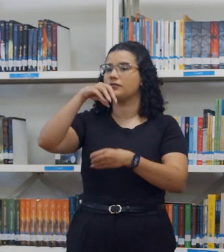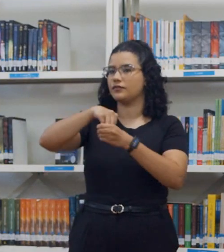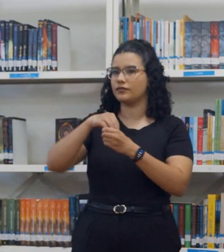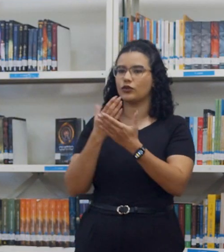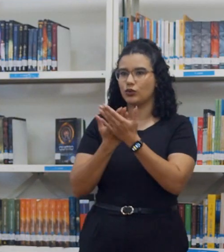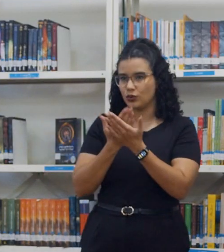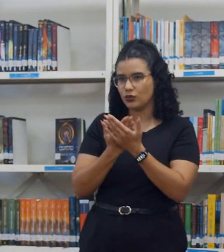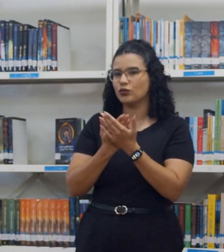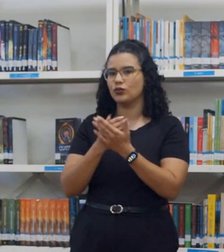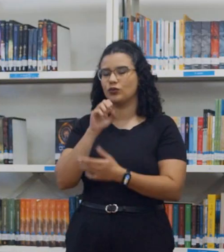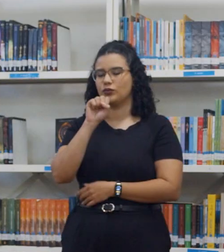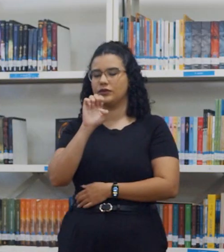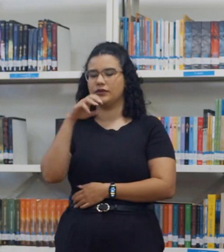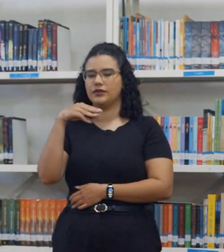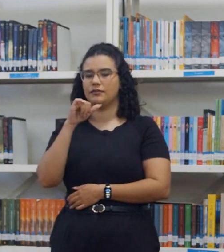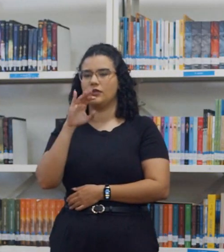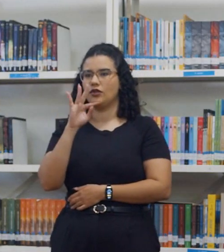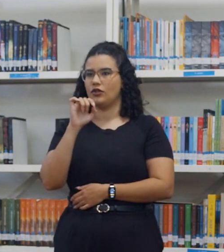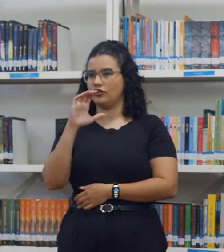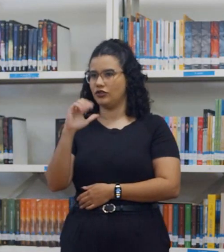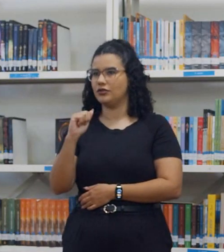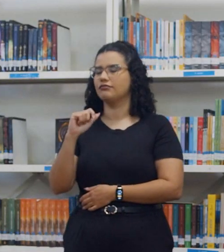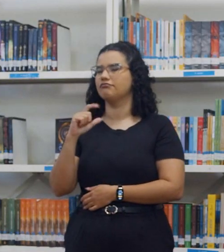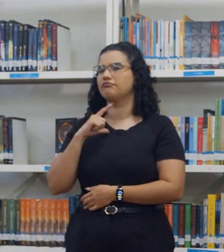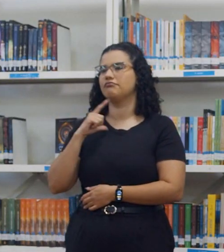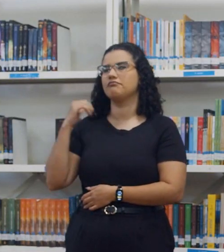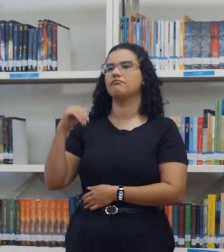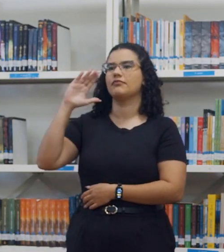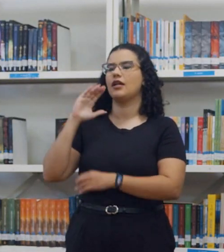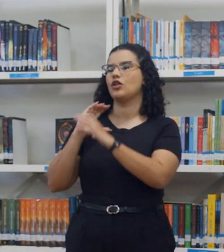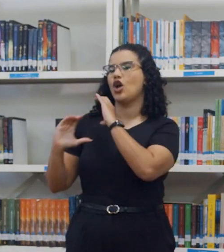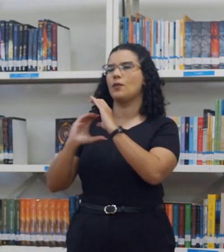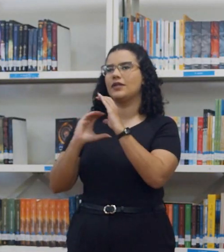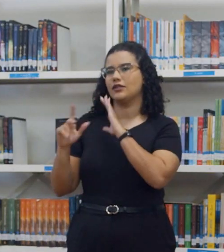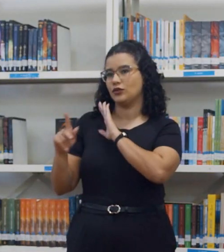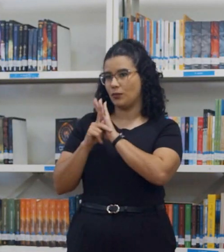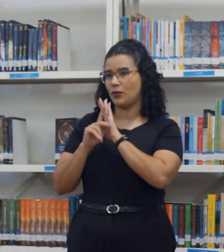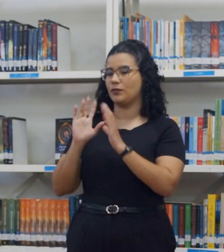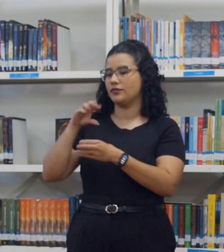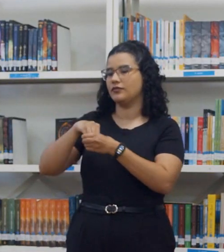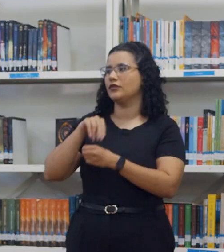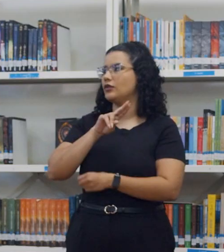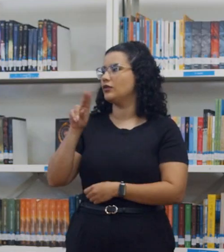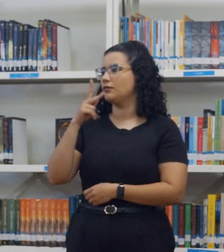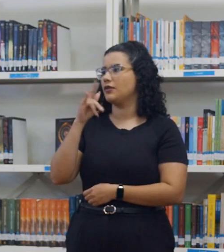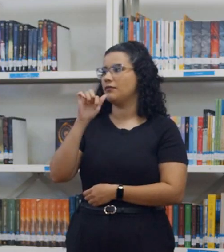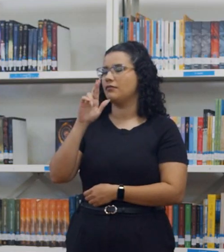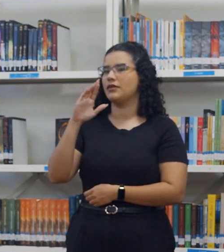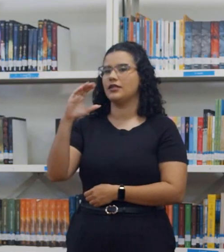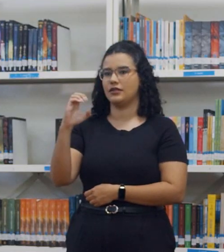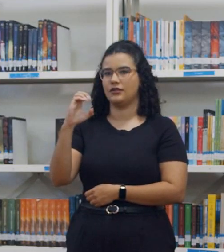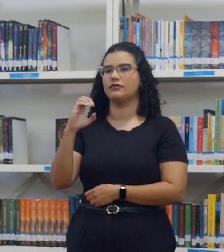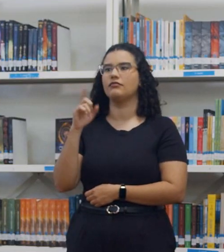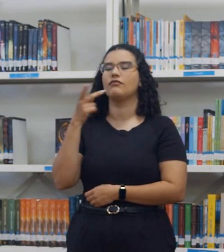da semiótica, um dos grandes pesquisadores da comunicação foi o Peirce. E o Peirce ele fala que existe